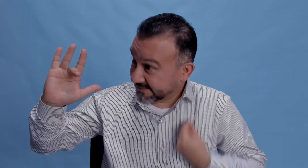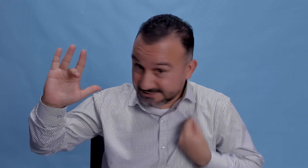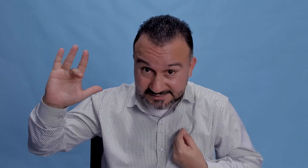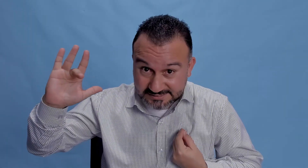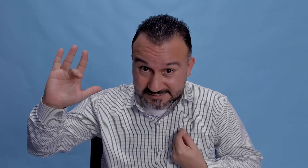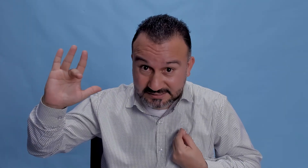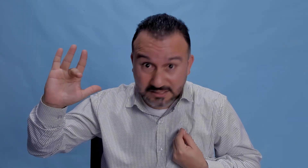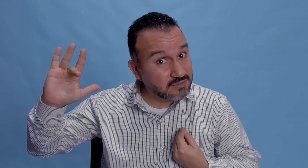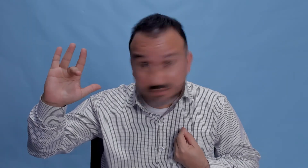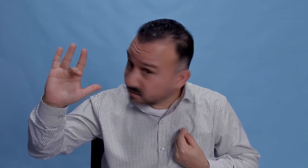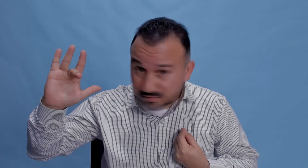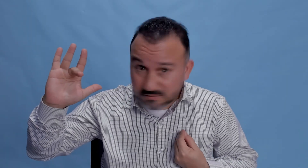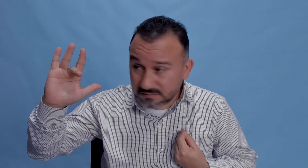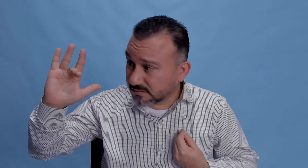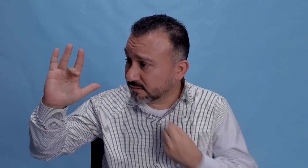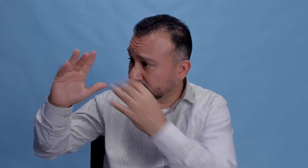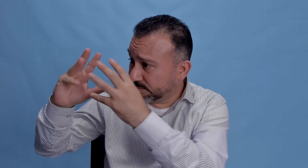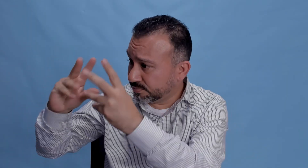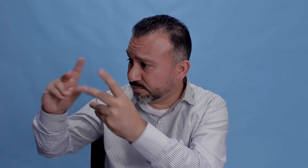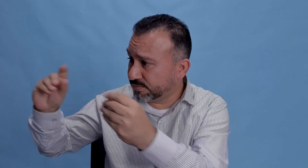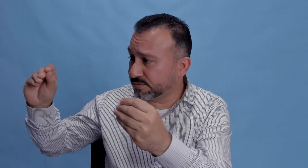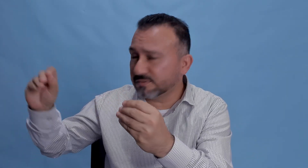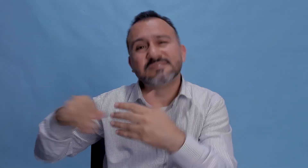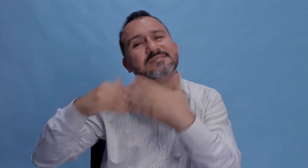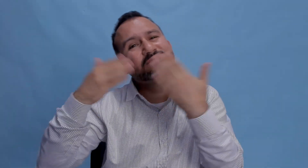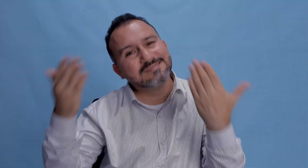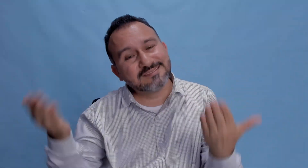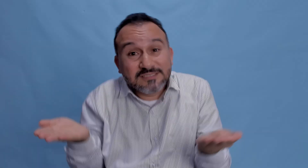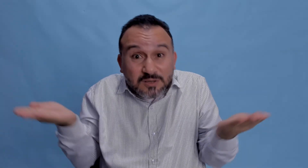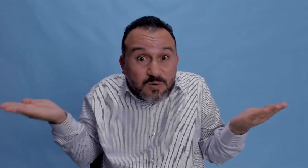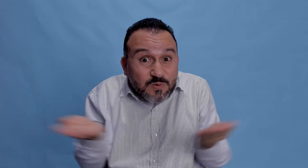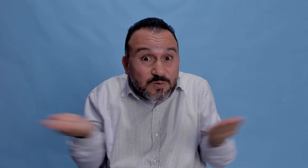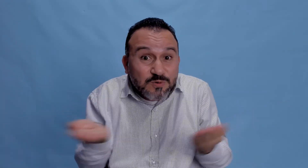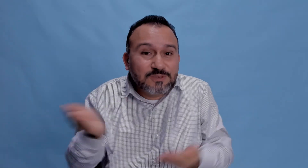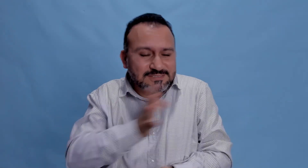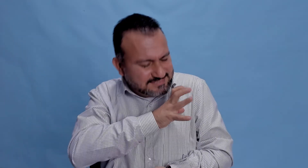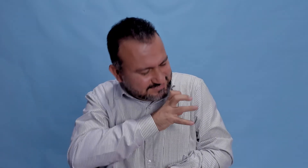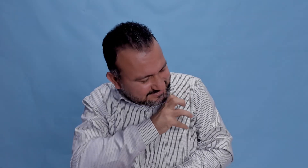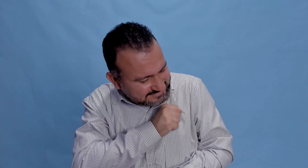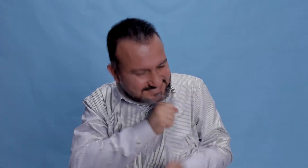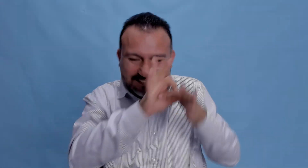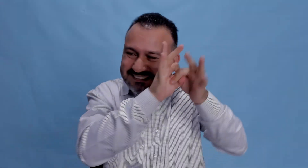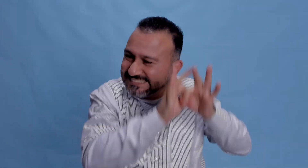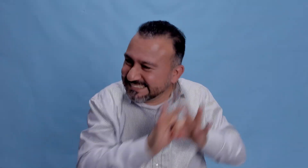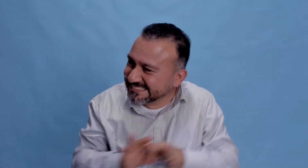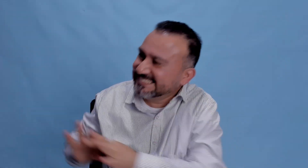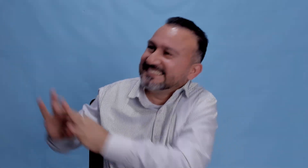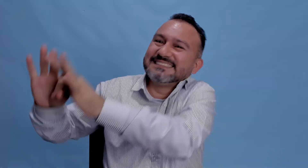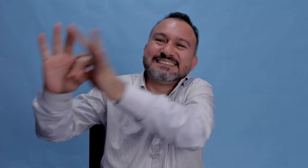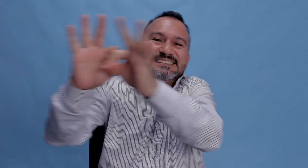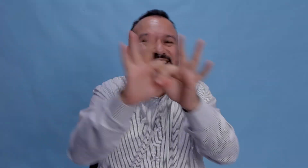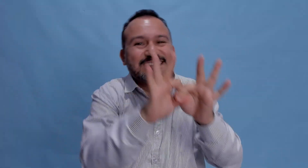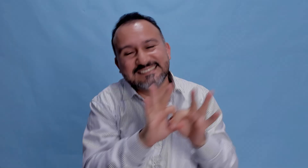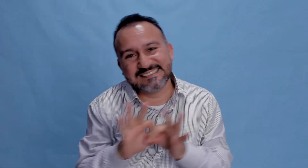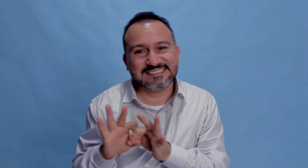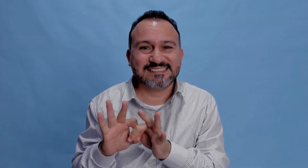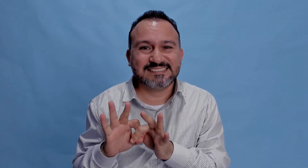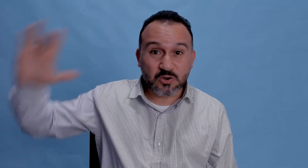preciso amar as pessoas como se não houvesse amanhã. Eu